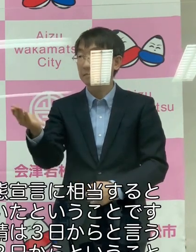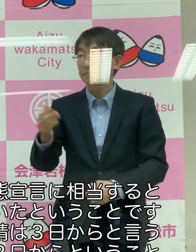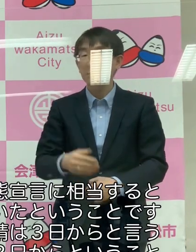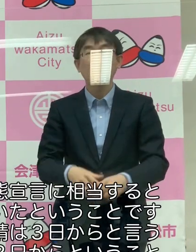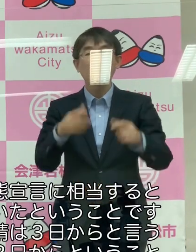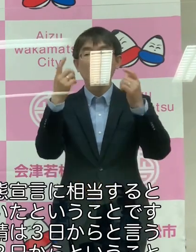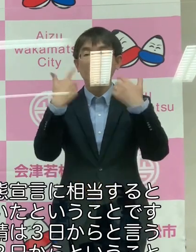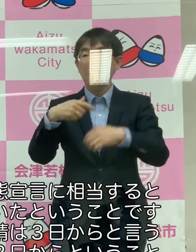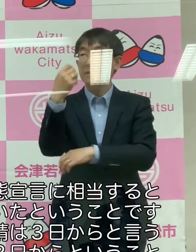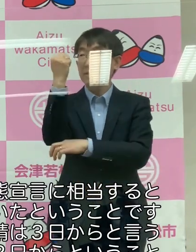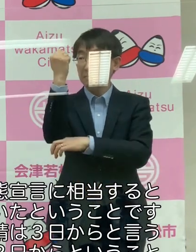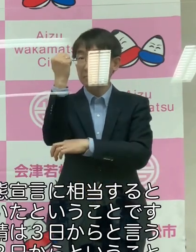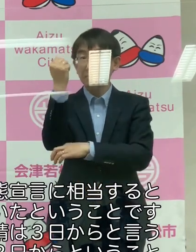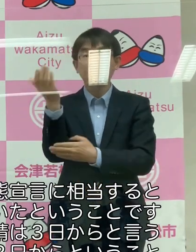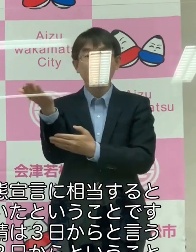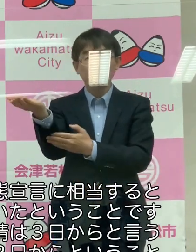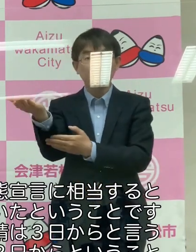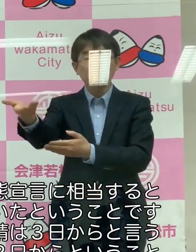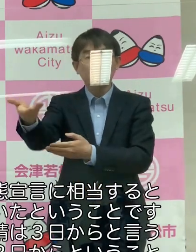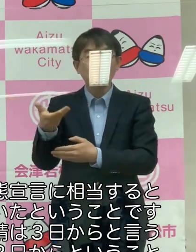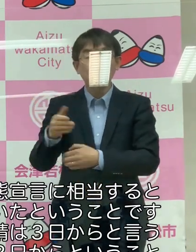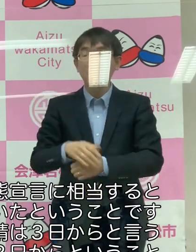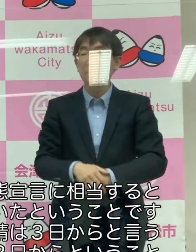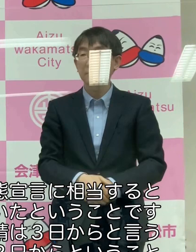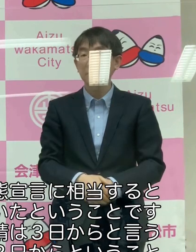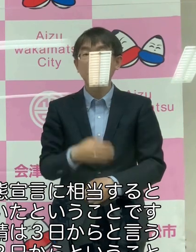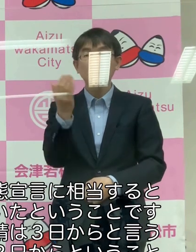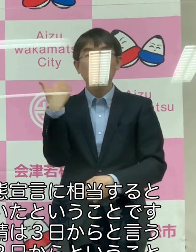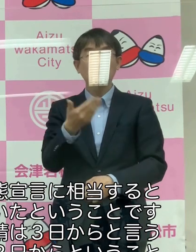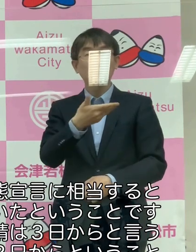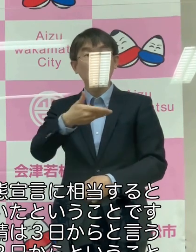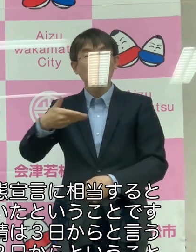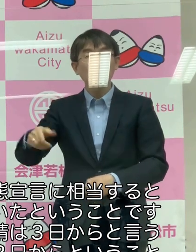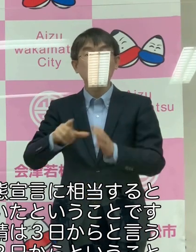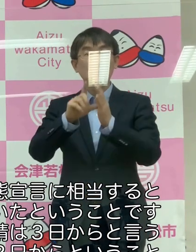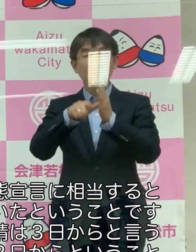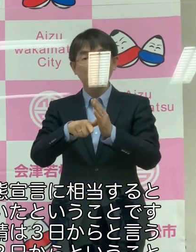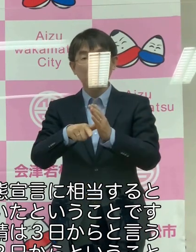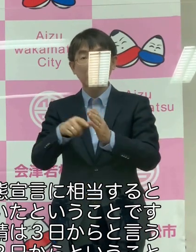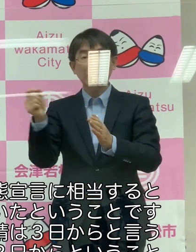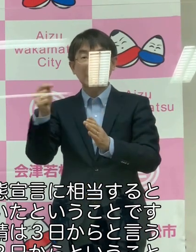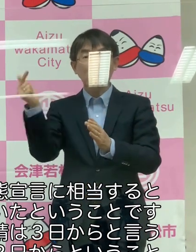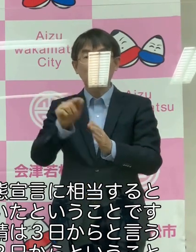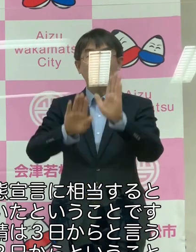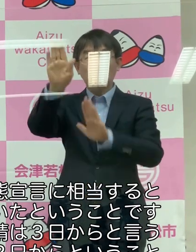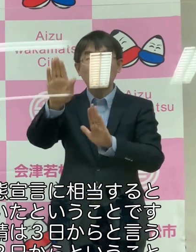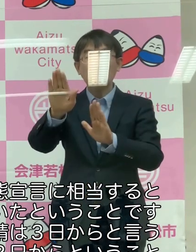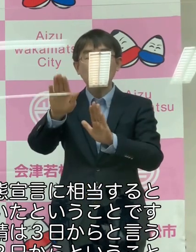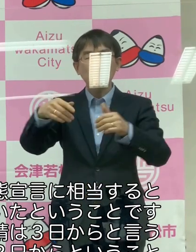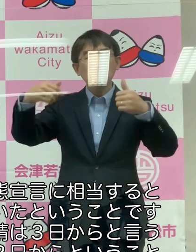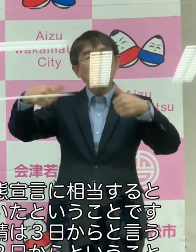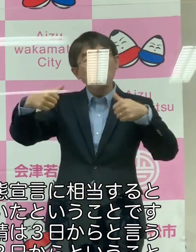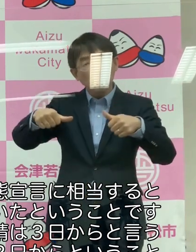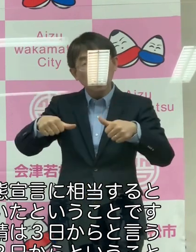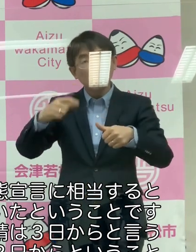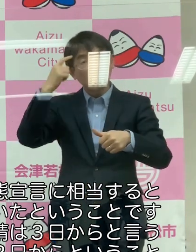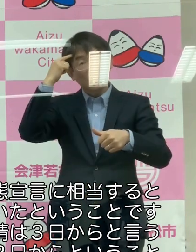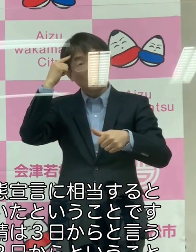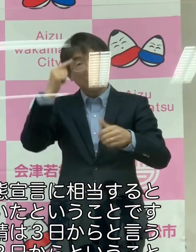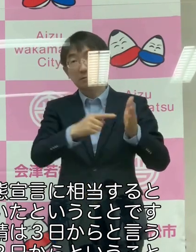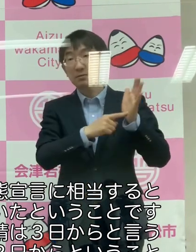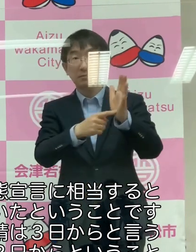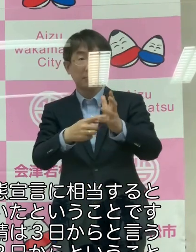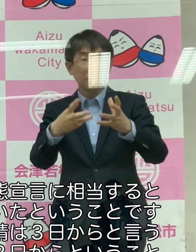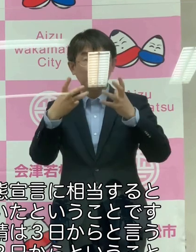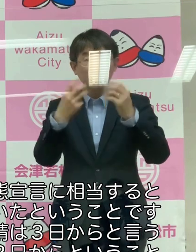毎日分の内容です。 はい、 夜の時点で、緊急事態に相当するという認識を市長に伝えていたということですけれ